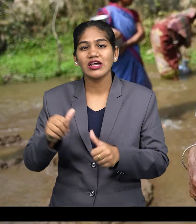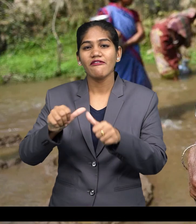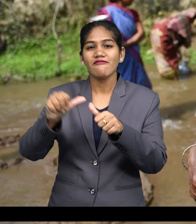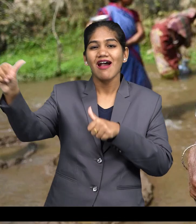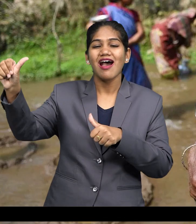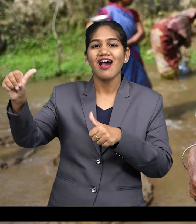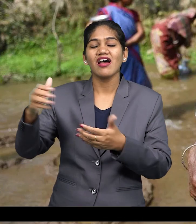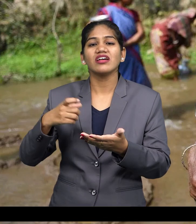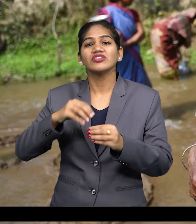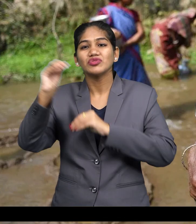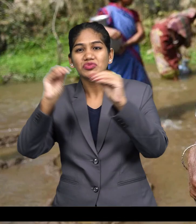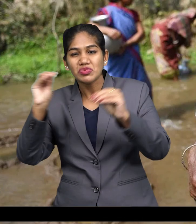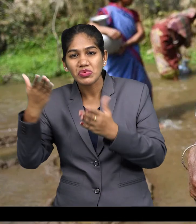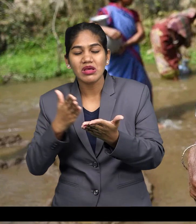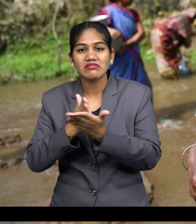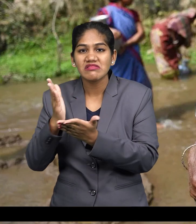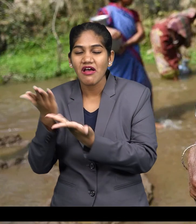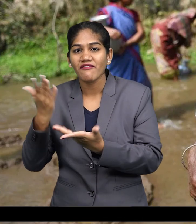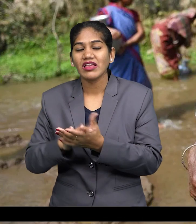मजबूर होना पड़ता है।